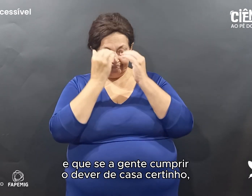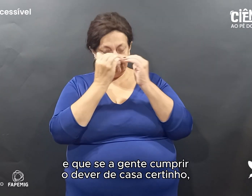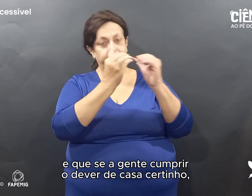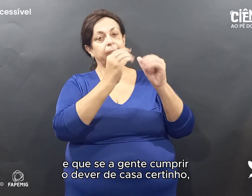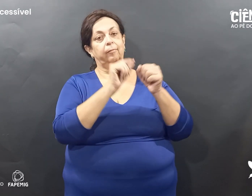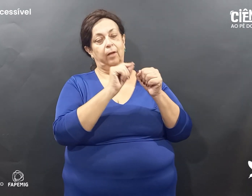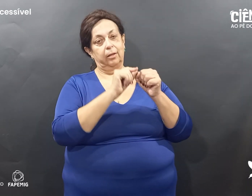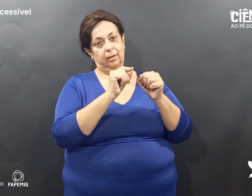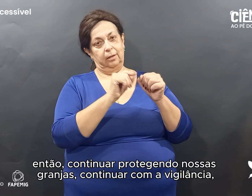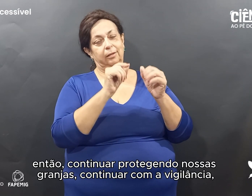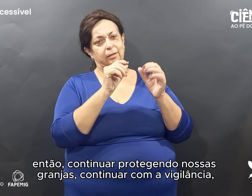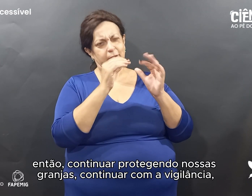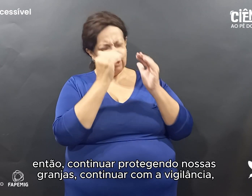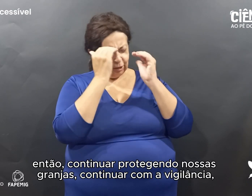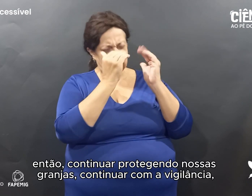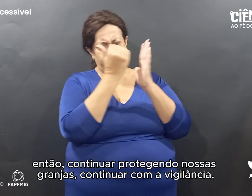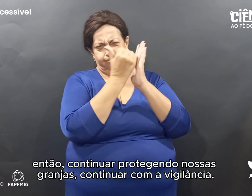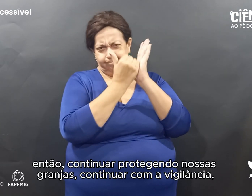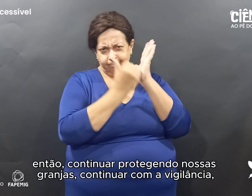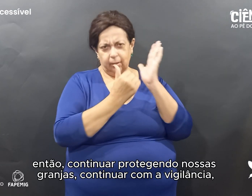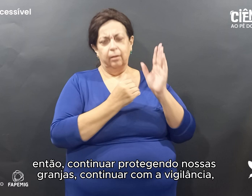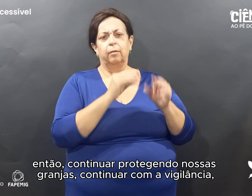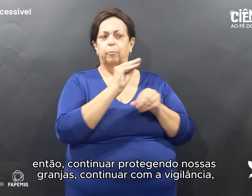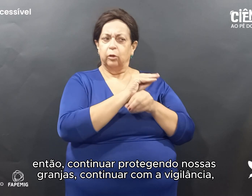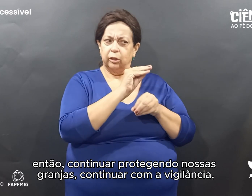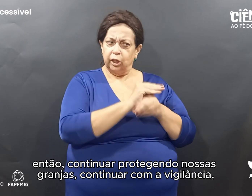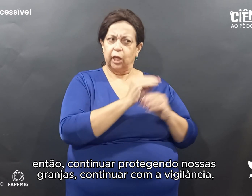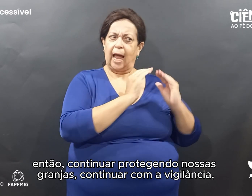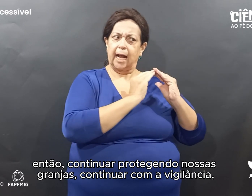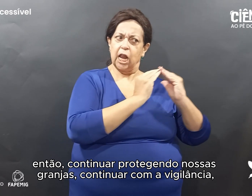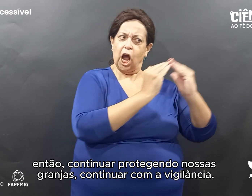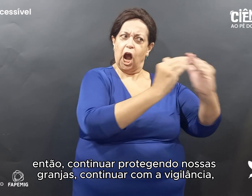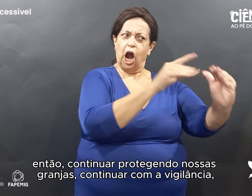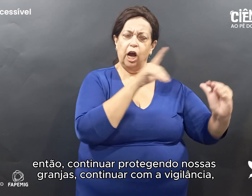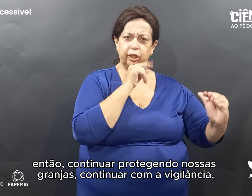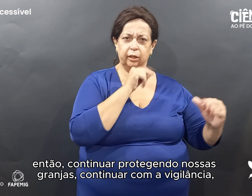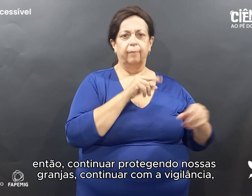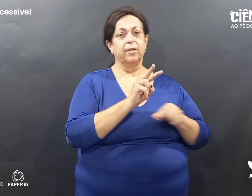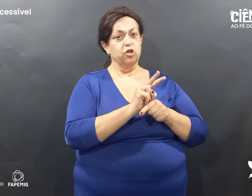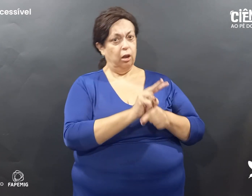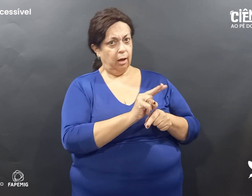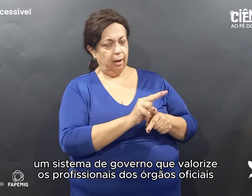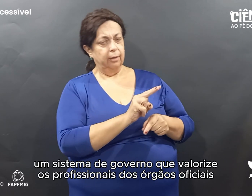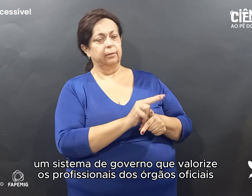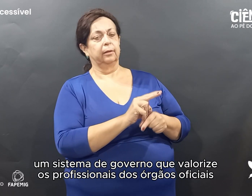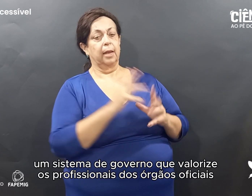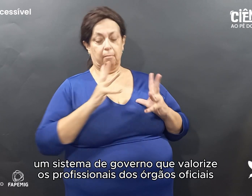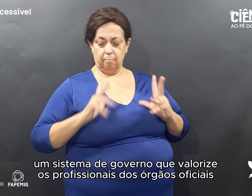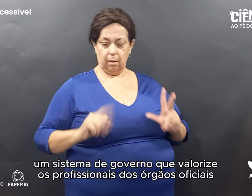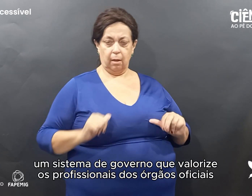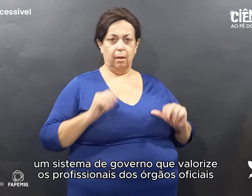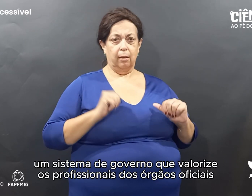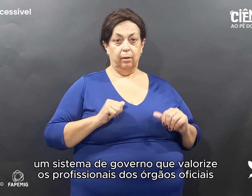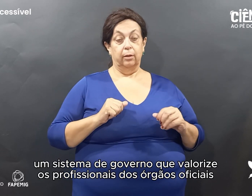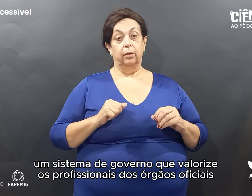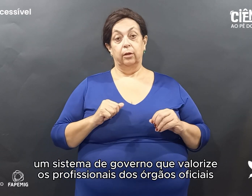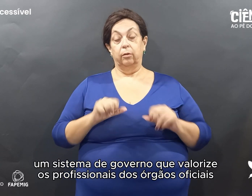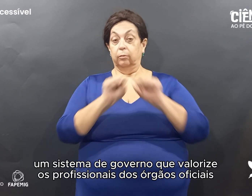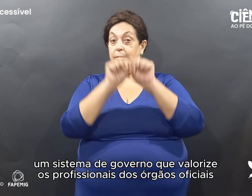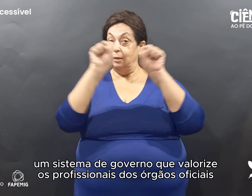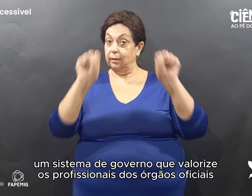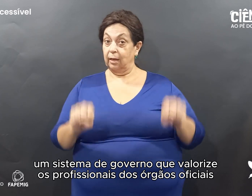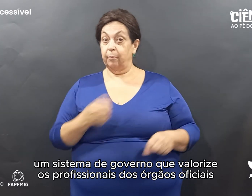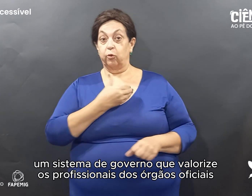casa certinho, então continuar protegendo nossas granjas, continuar com a vigilância, um sistema de governo